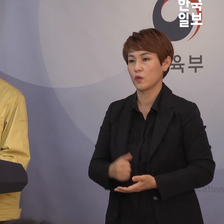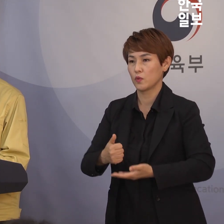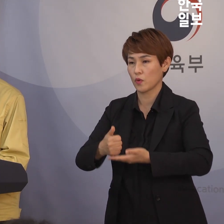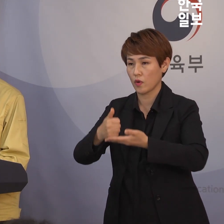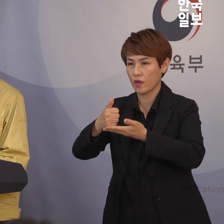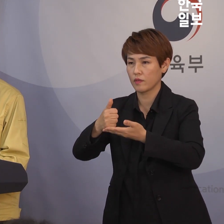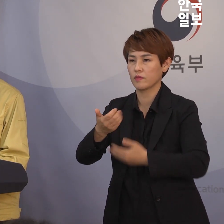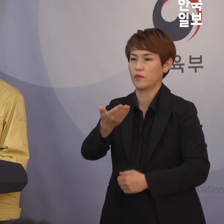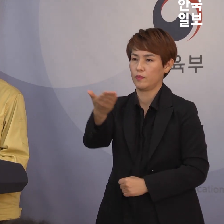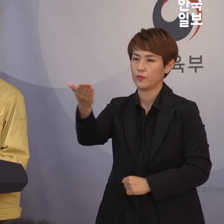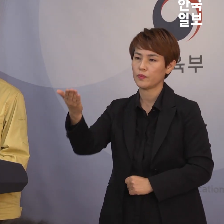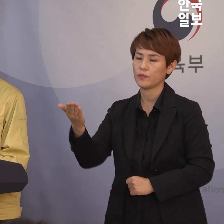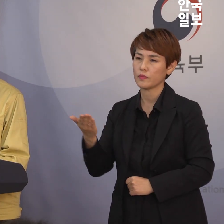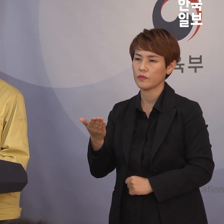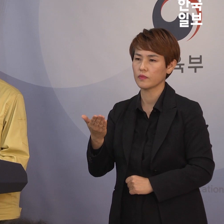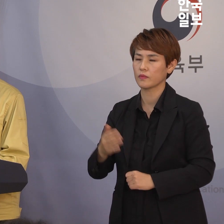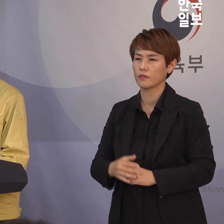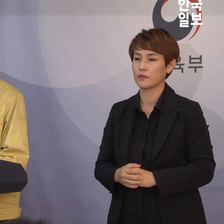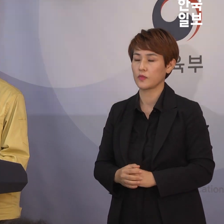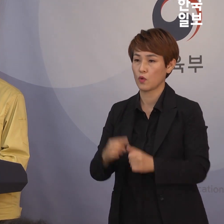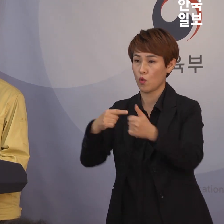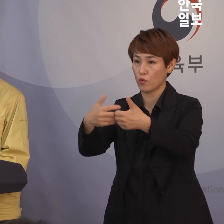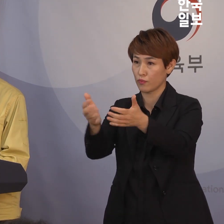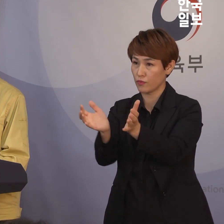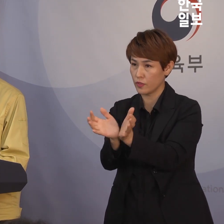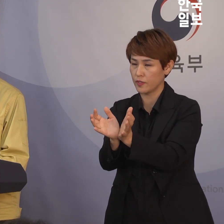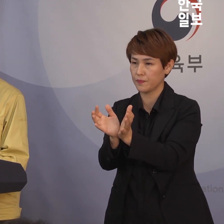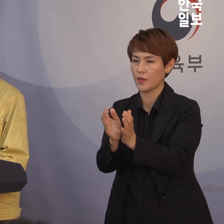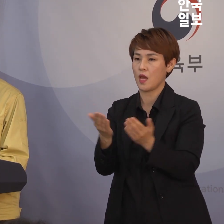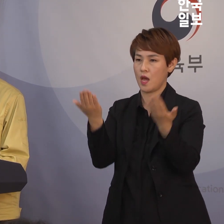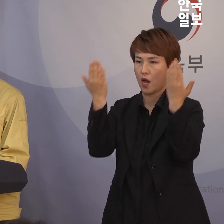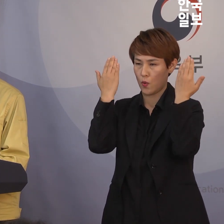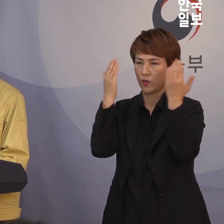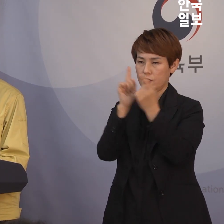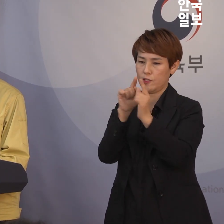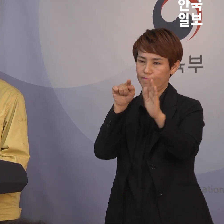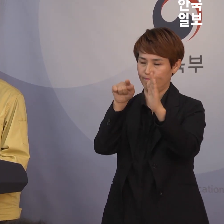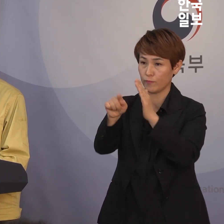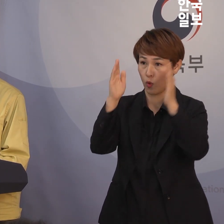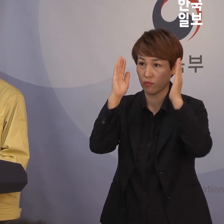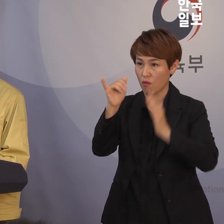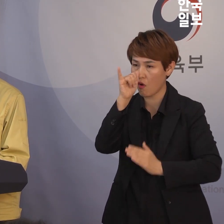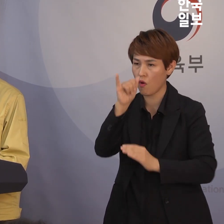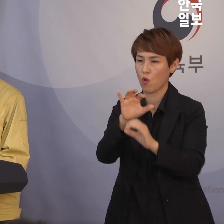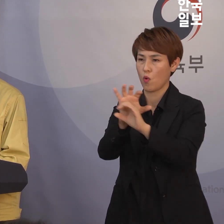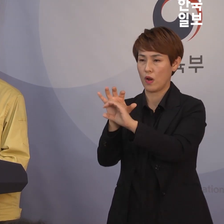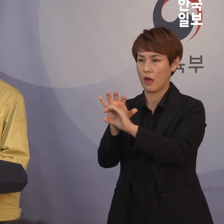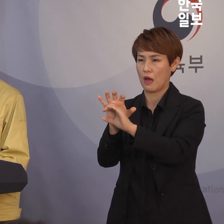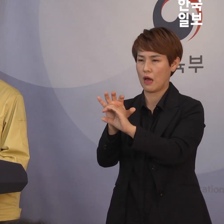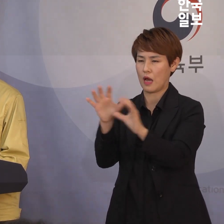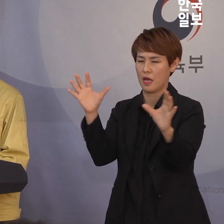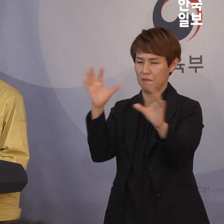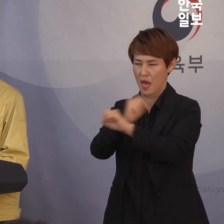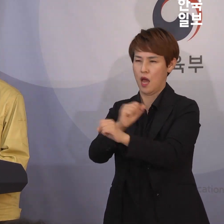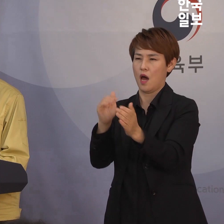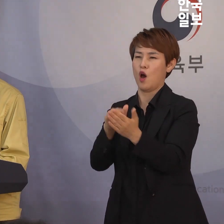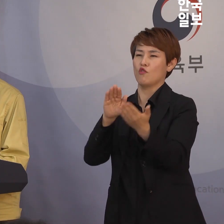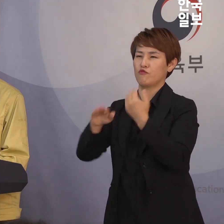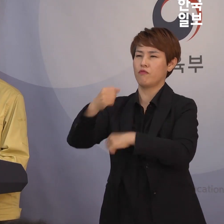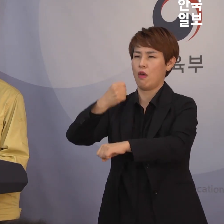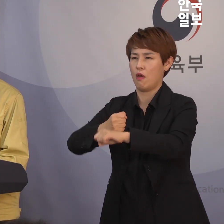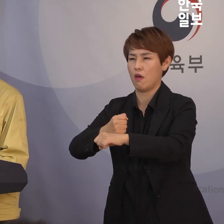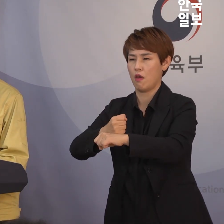존경하는 교육가족 여러분, 교육부는 등교 수업 시기를 코로나19 종식 이후로